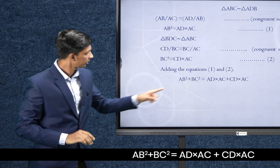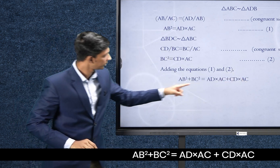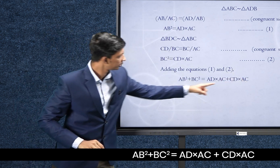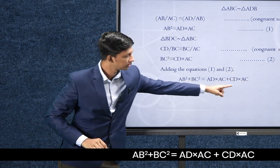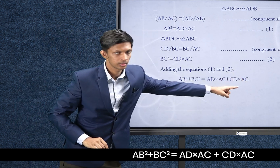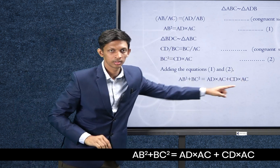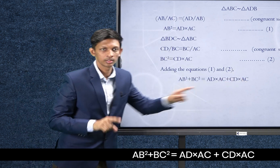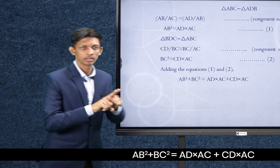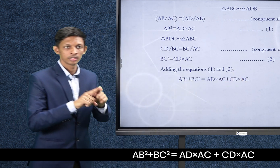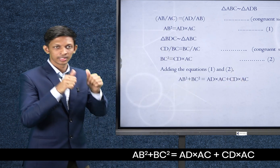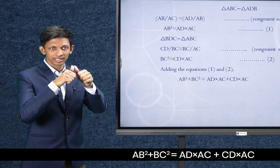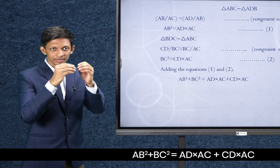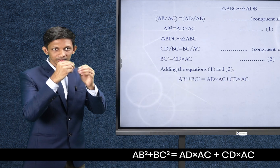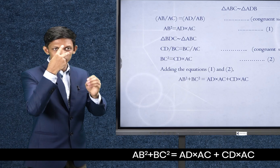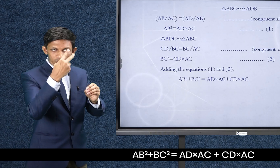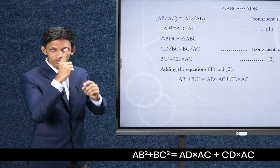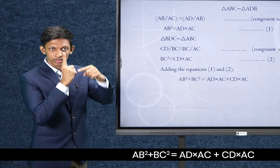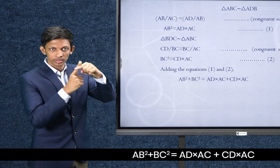प्लस CD इंटू AC।